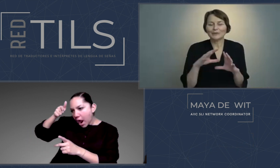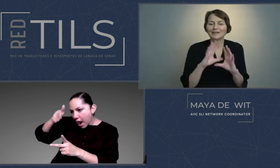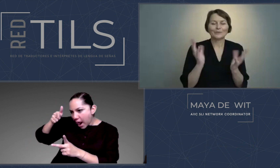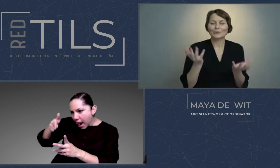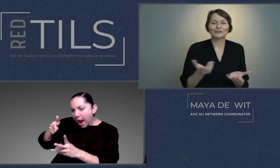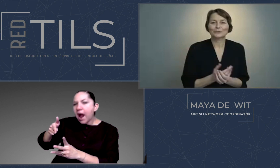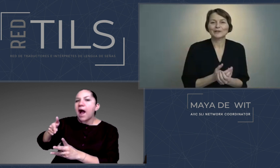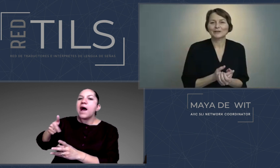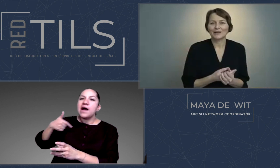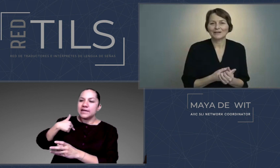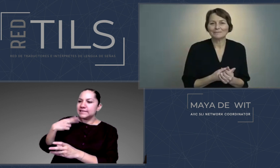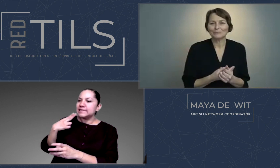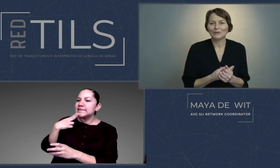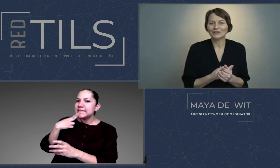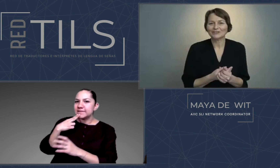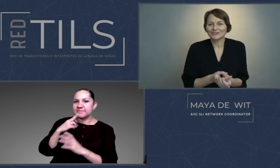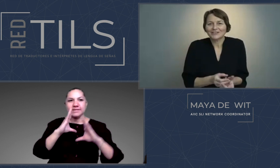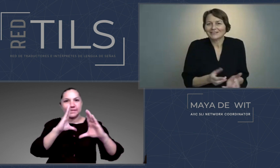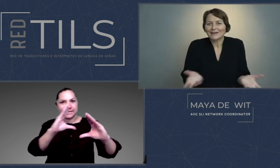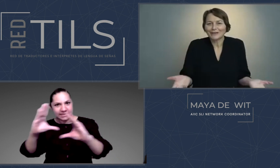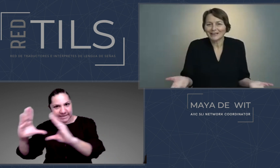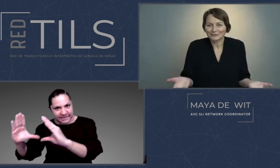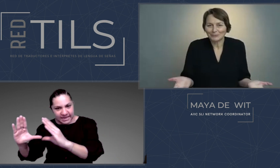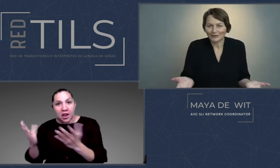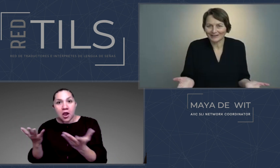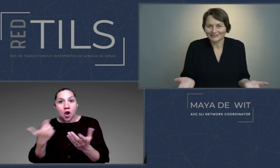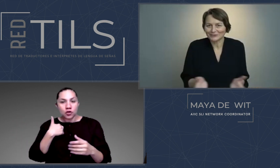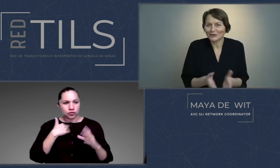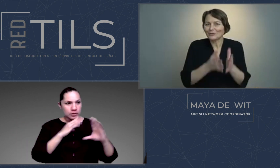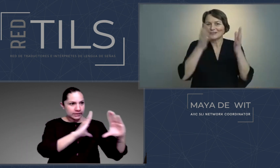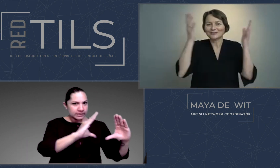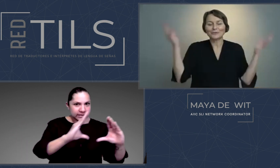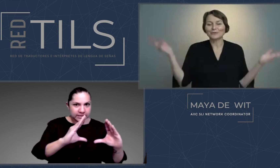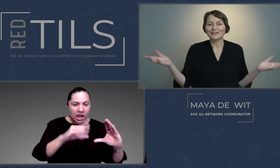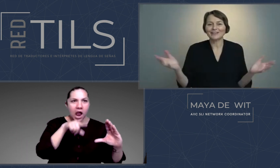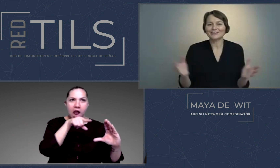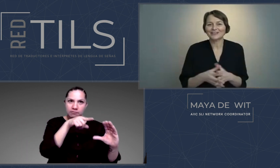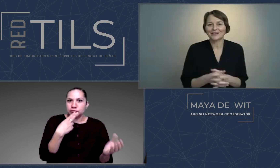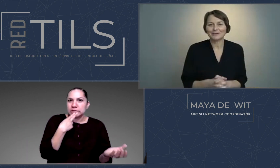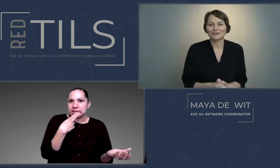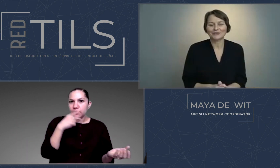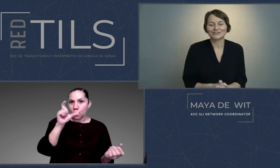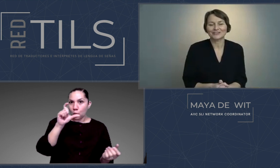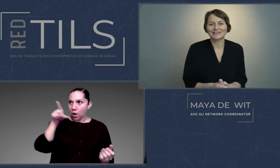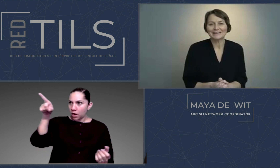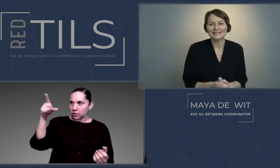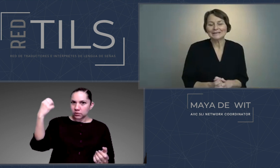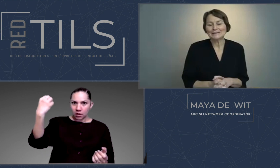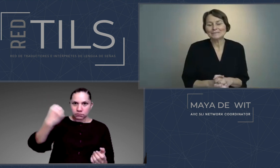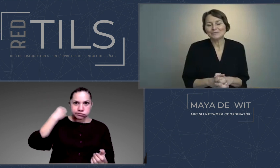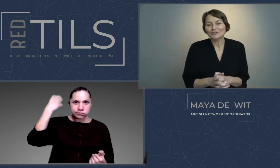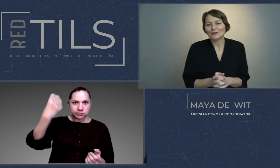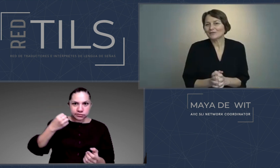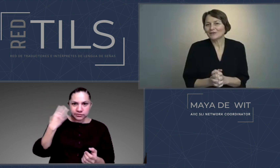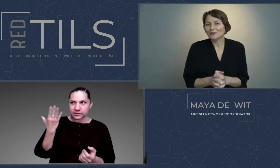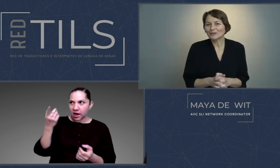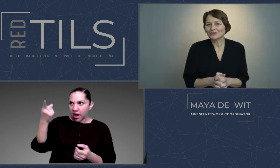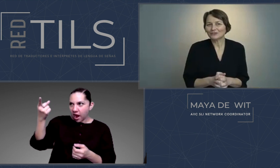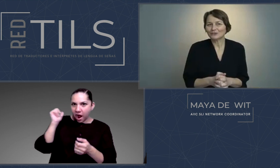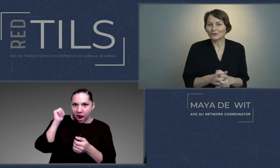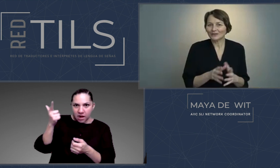aplico en la capacitación lo aplico en la consultoría y entonces voy mezclando una cosa con otra y me la paso divertidísima